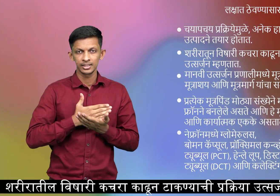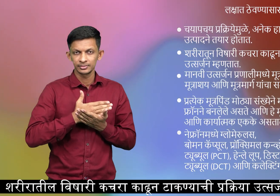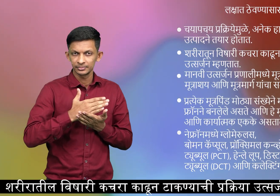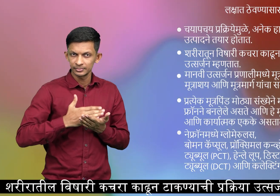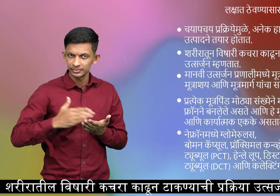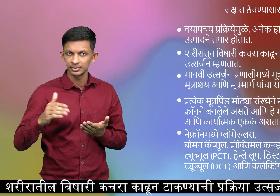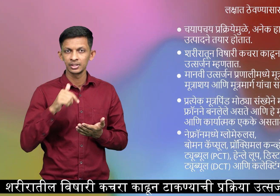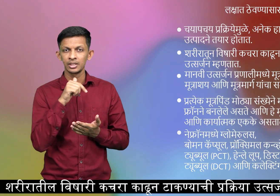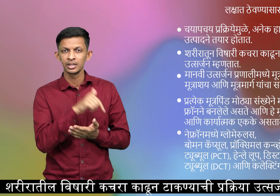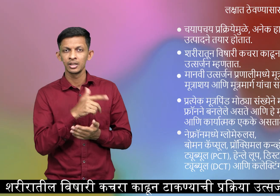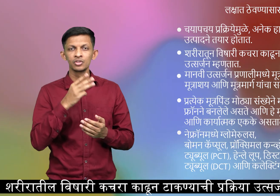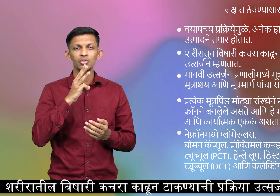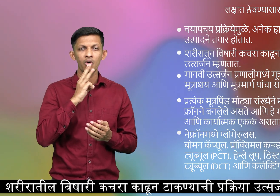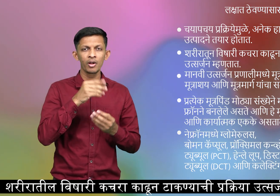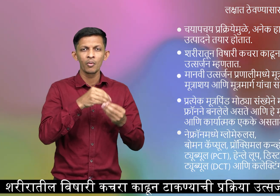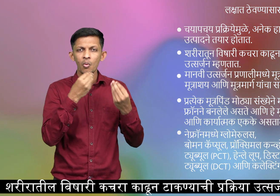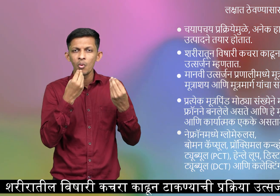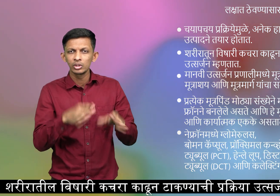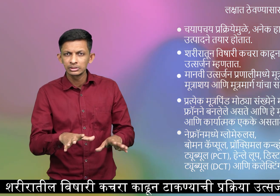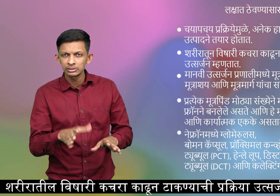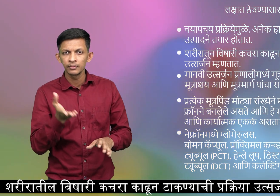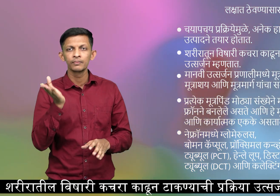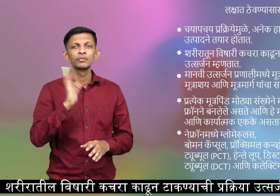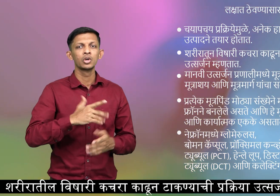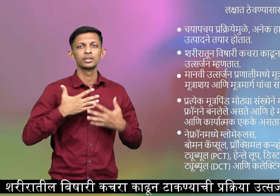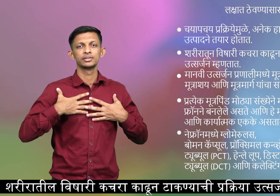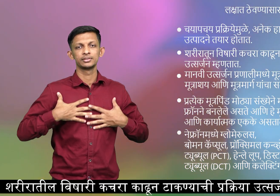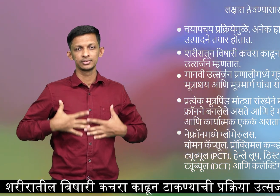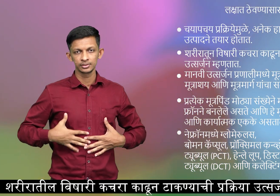शरीरातील विषारी कचरा काढून टाकण्याची प्रक्रिया उत्सर्जन म्हणून ओळखली जाते.